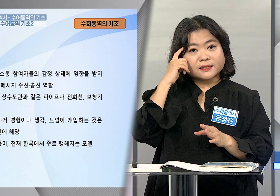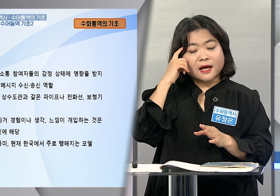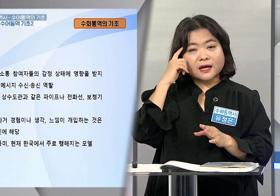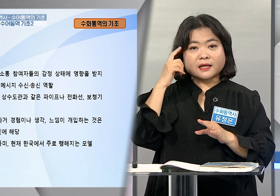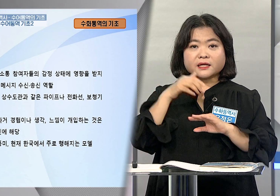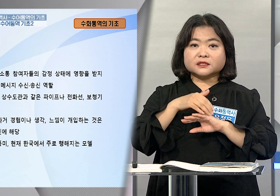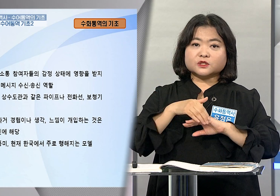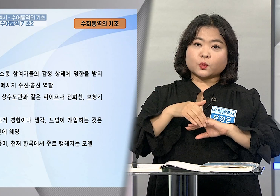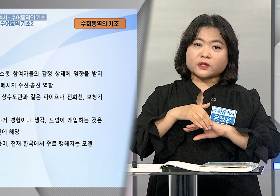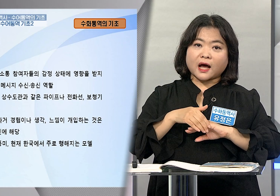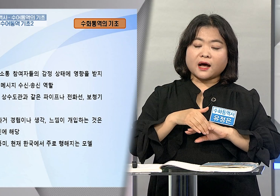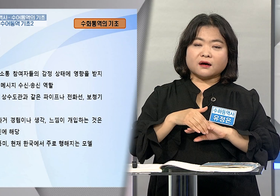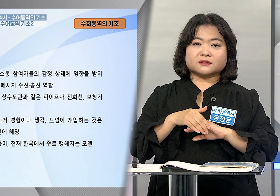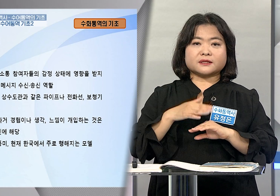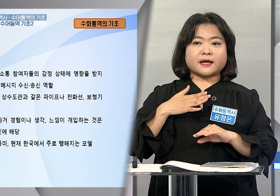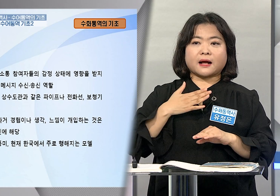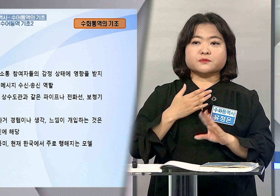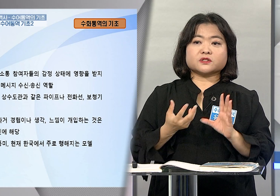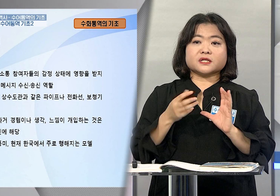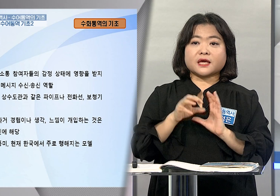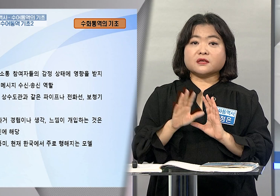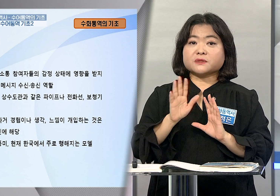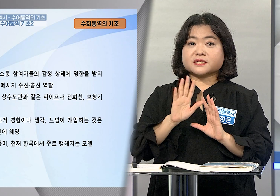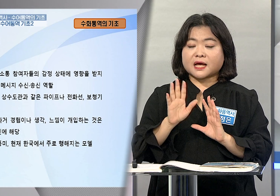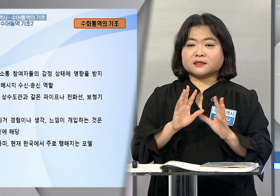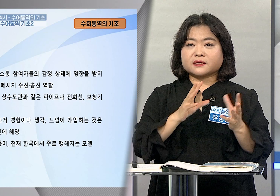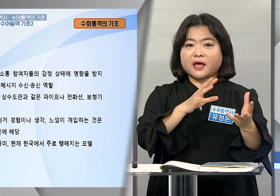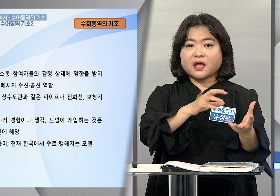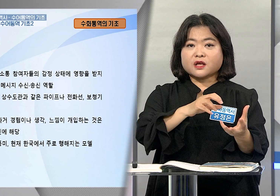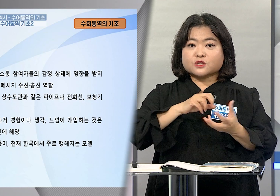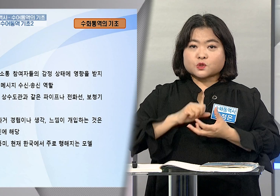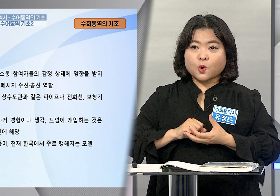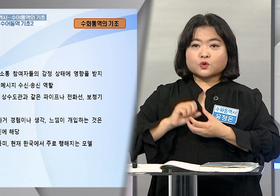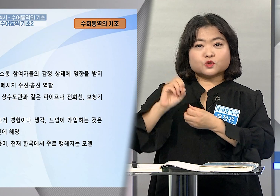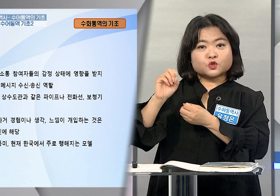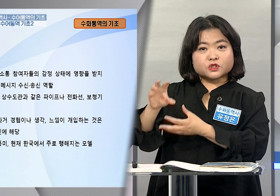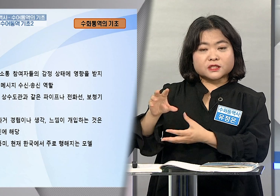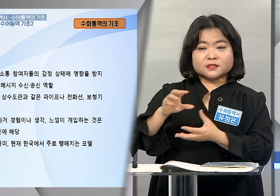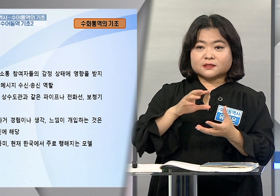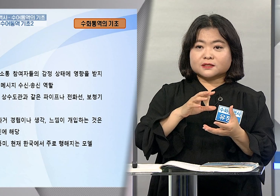생각이나 나의 의도나 어떤 나의 감정이 개입되지 않는 게 송수신